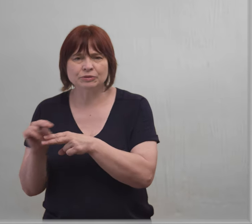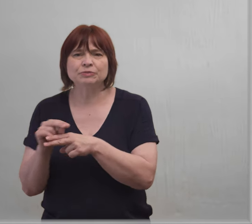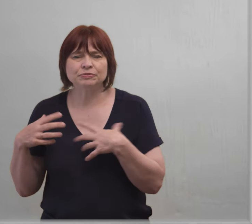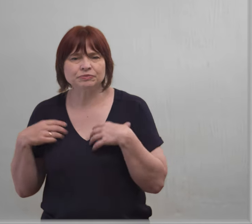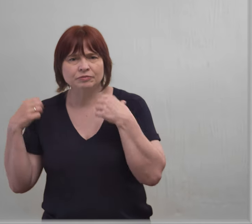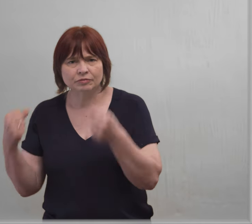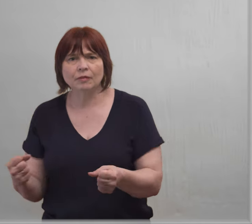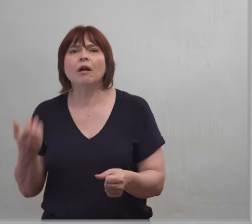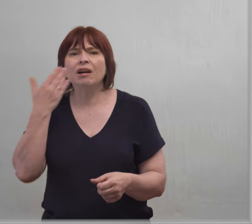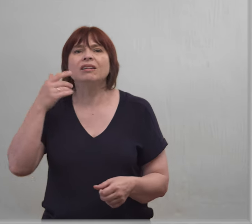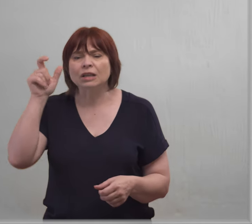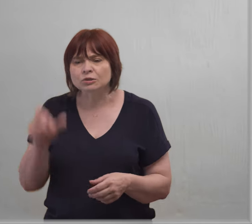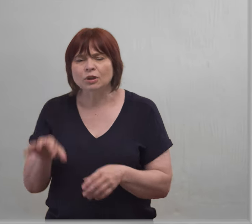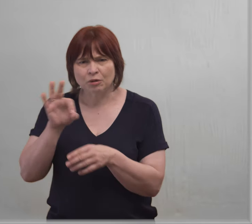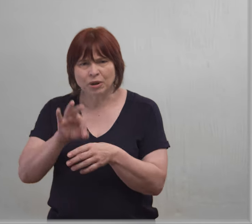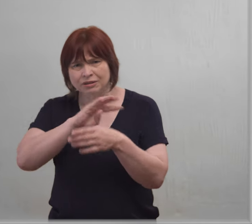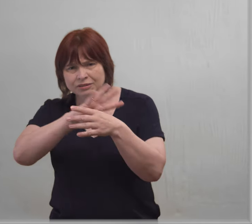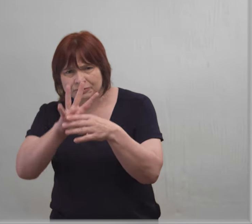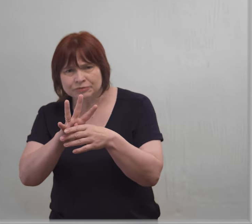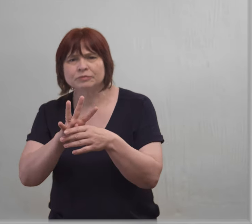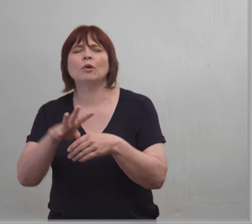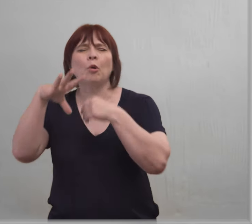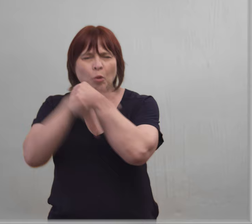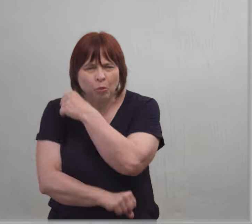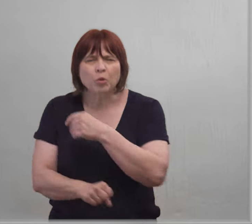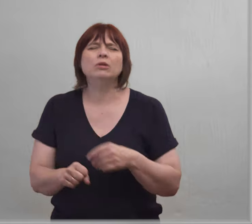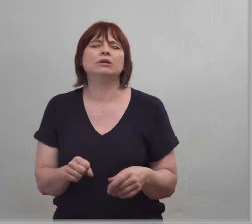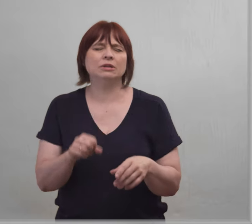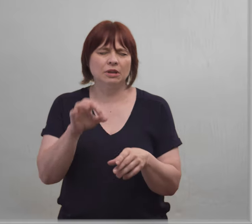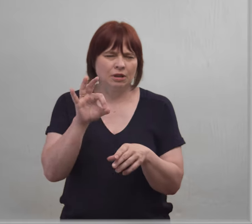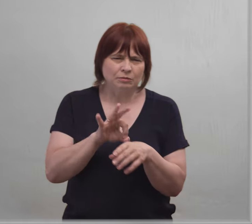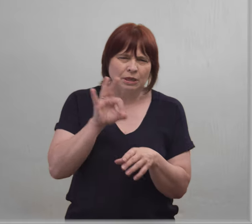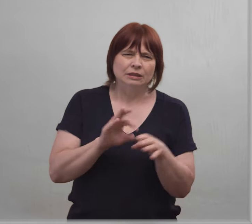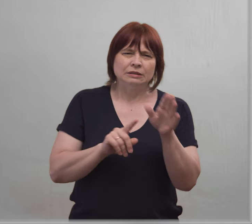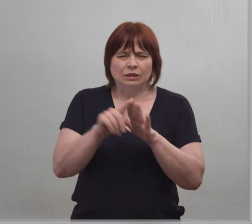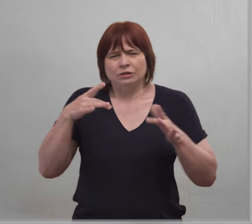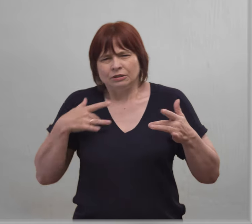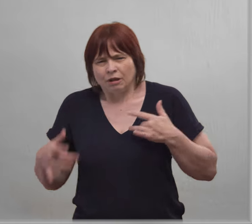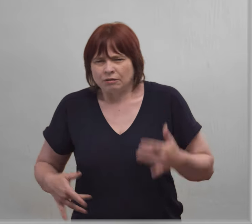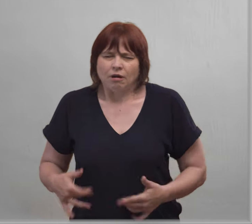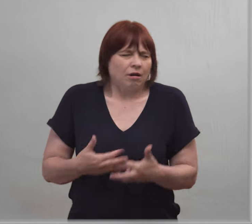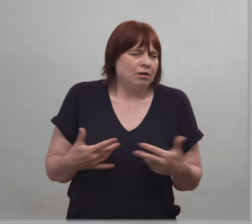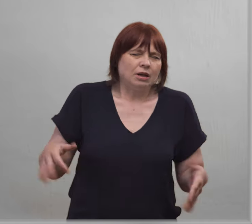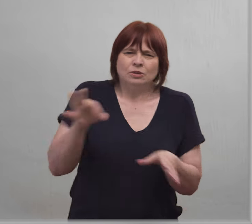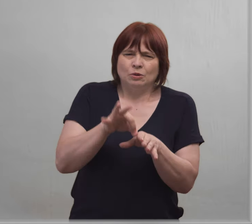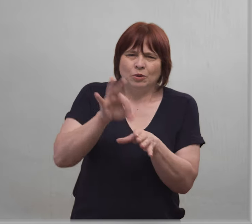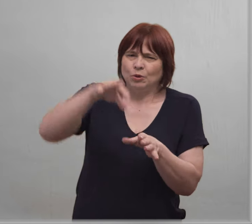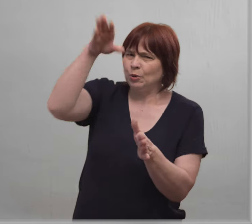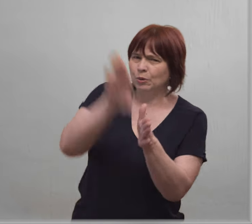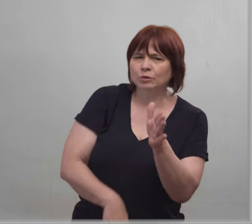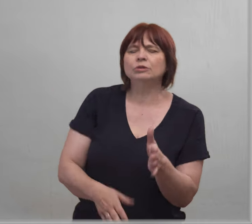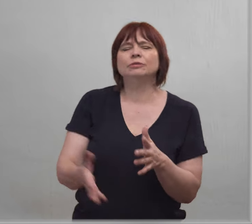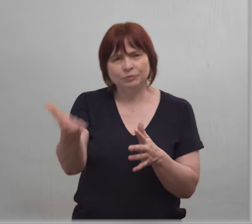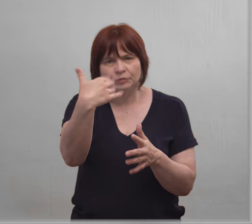этой болезни, она очень сильно дает после этого на какие-то слабые места организма. И поэтому давайте мы помолимся во имя